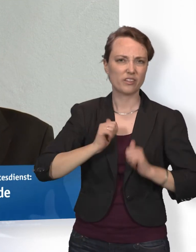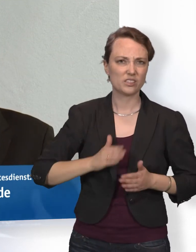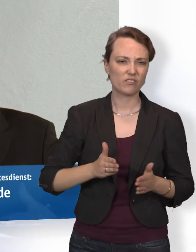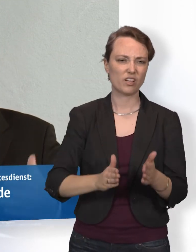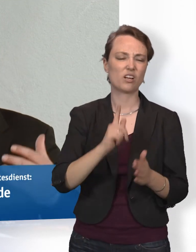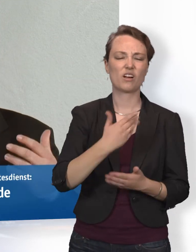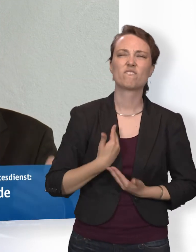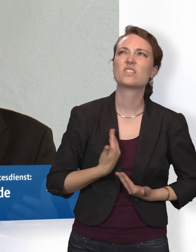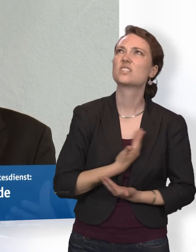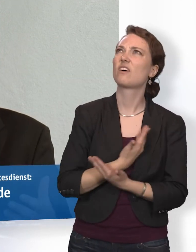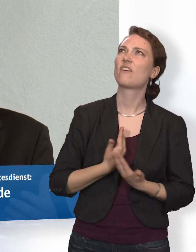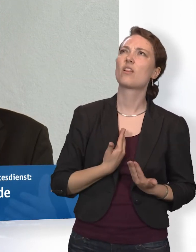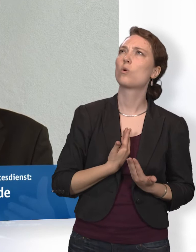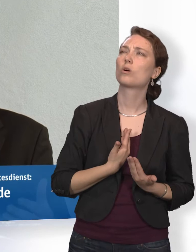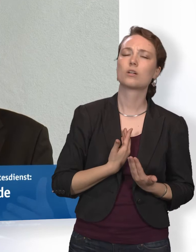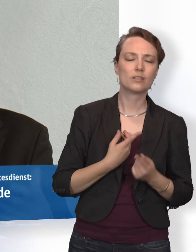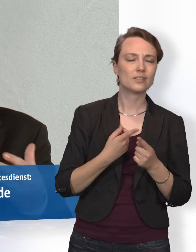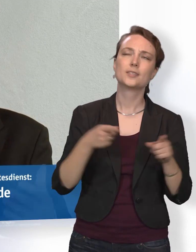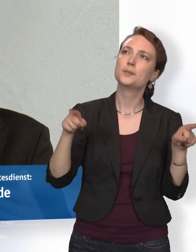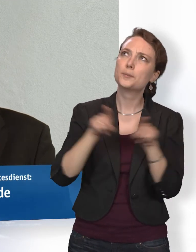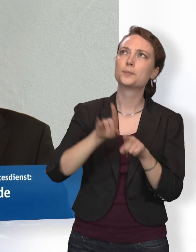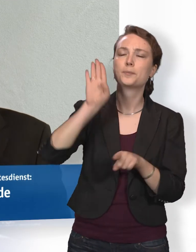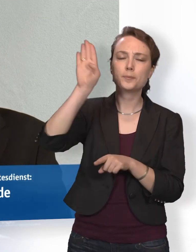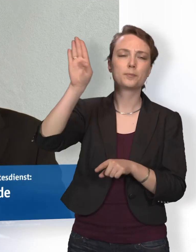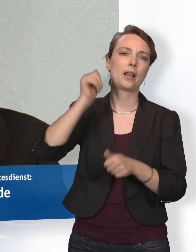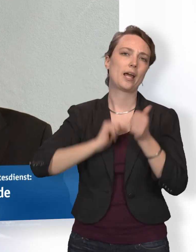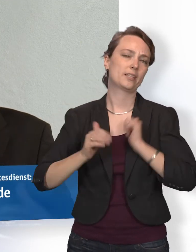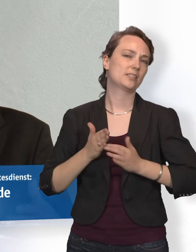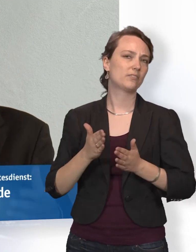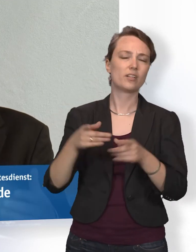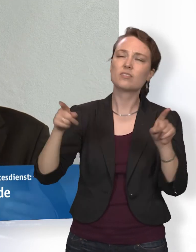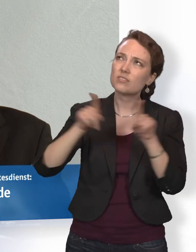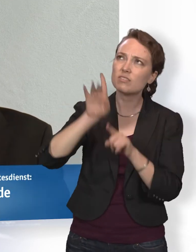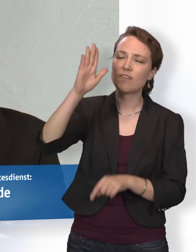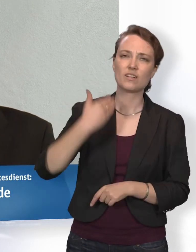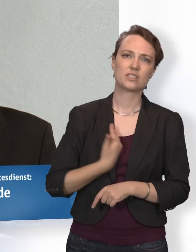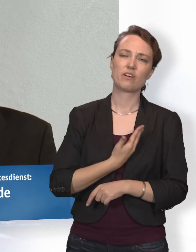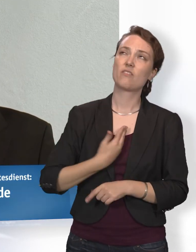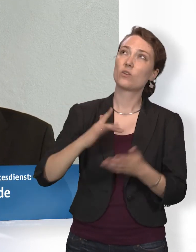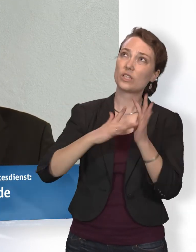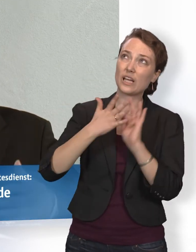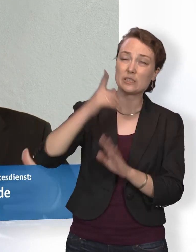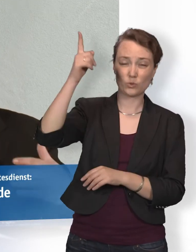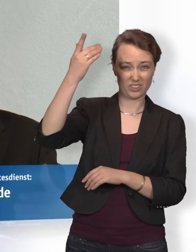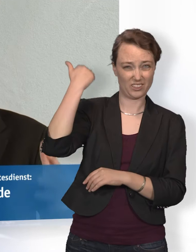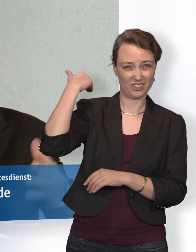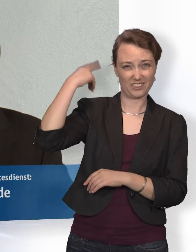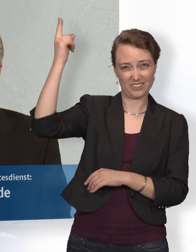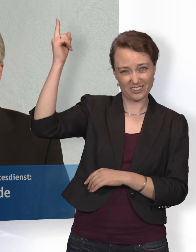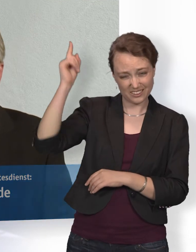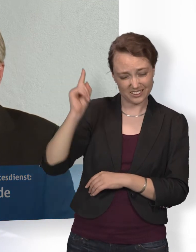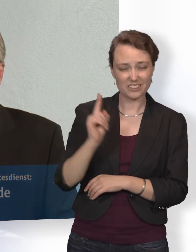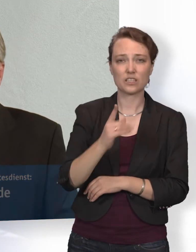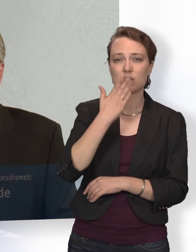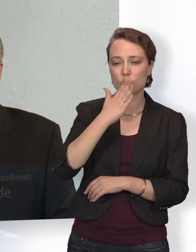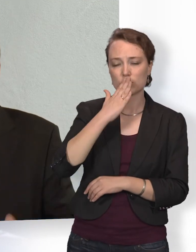Verzweiflung als seinen Leidensweg, als seine Verzweiflung, in die er sich hineinbegab, als er auf dem Weg durch Jerusalem